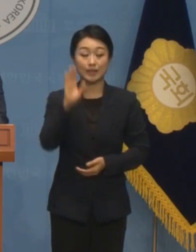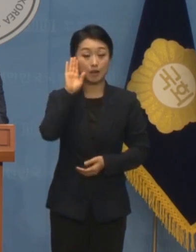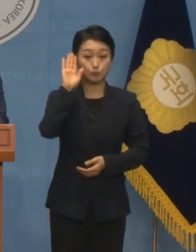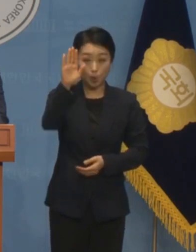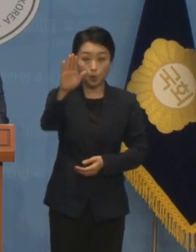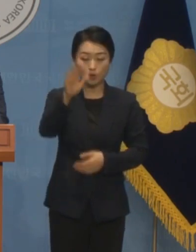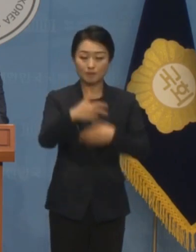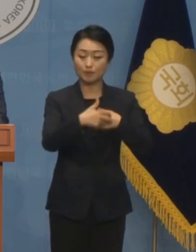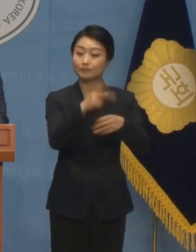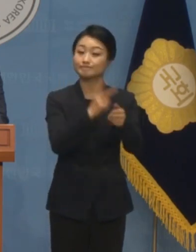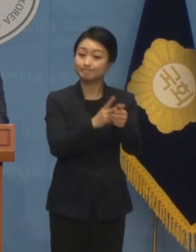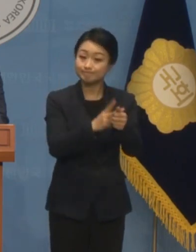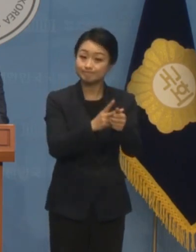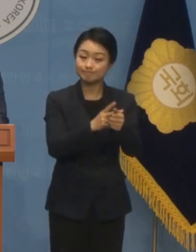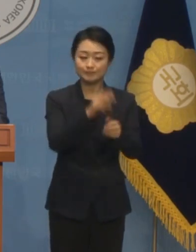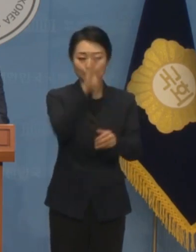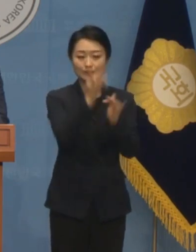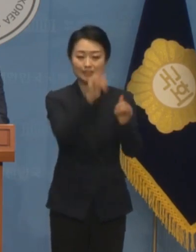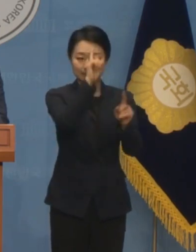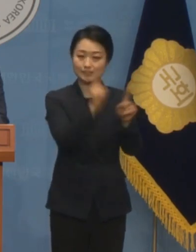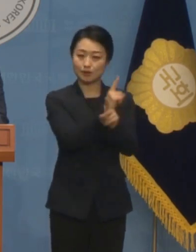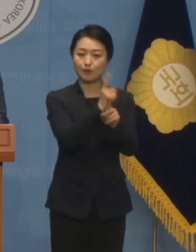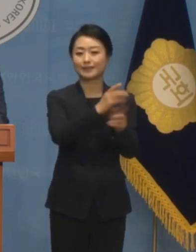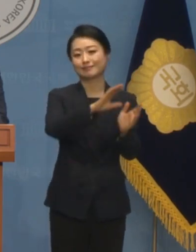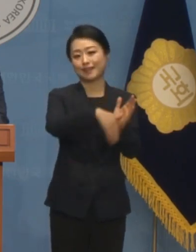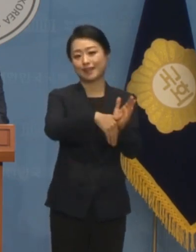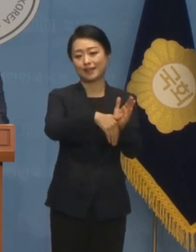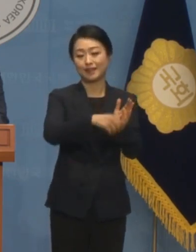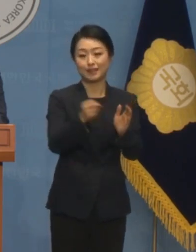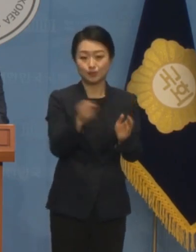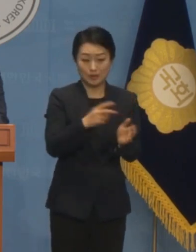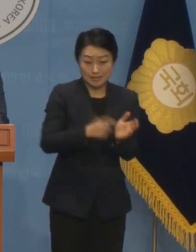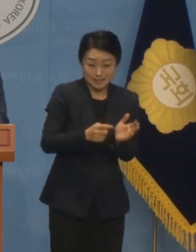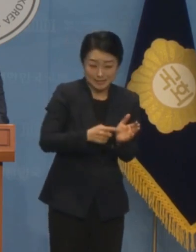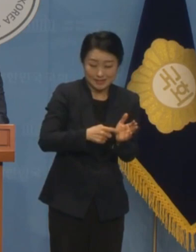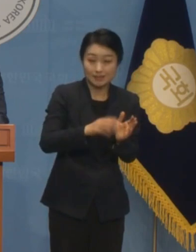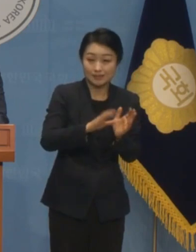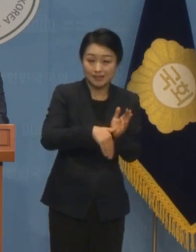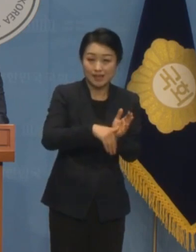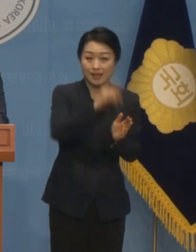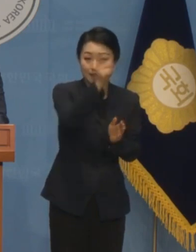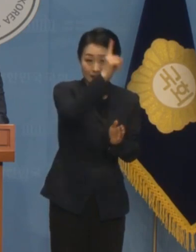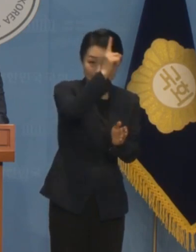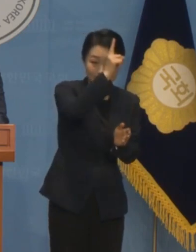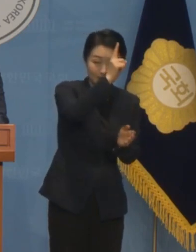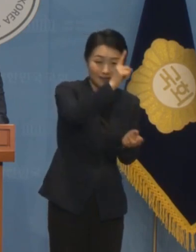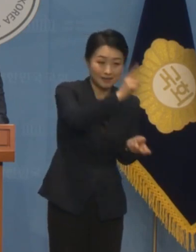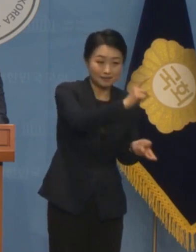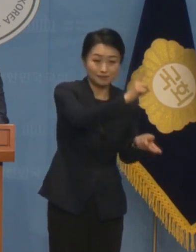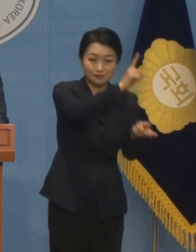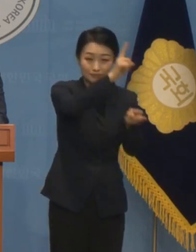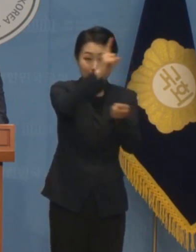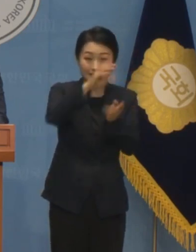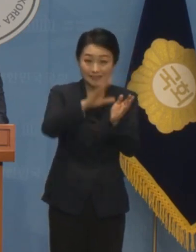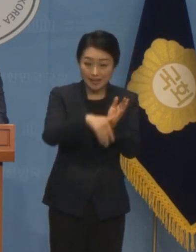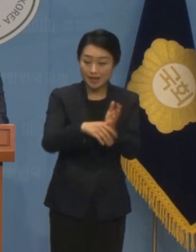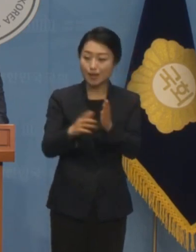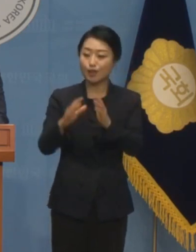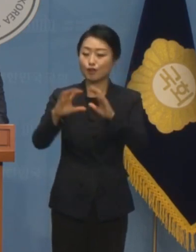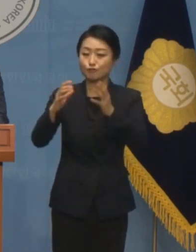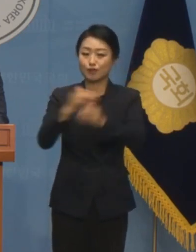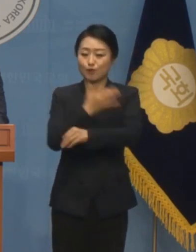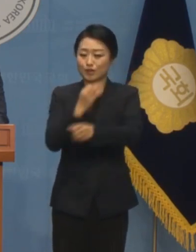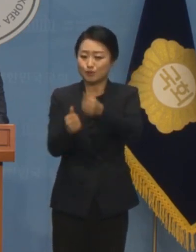앞으로 의료진이 모든 환자를 치료하거나 이송할 때마다 국민권익위원회에 문의해서 이권